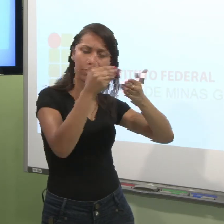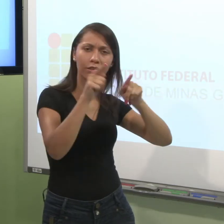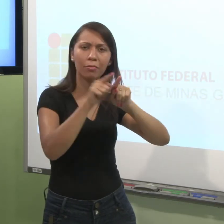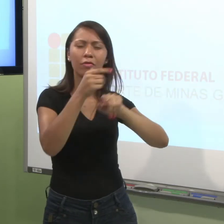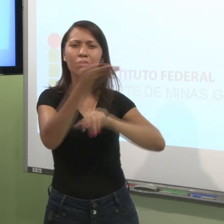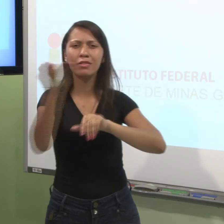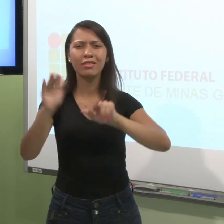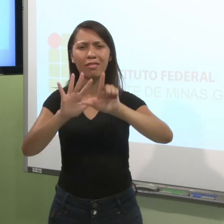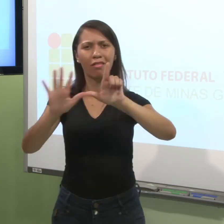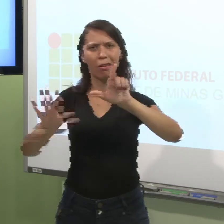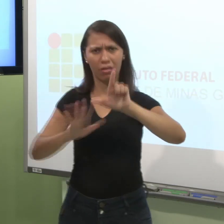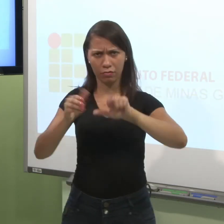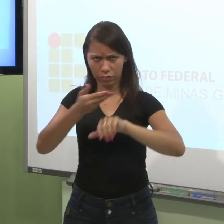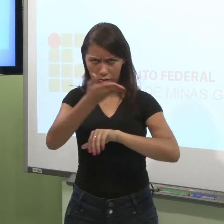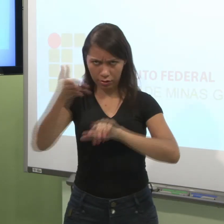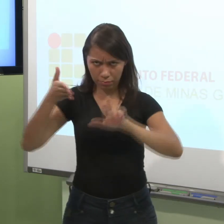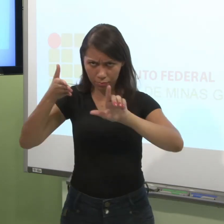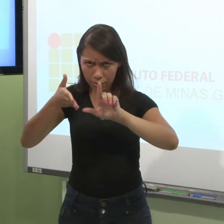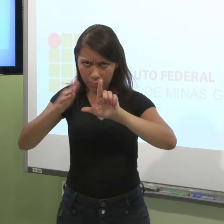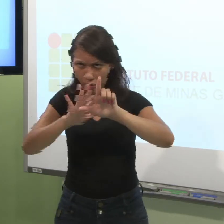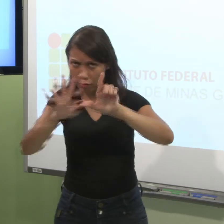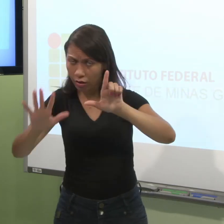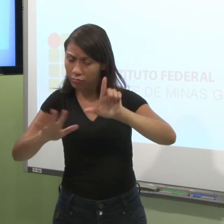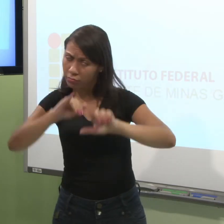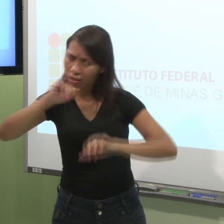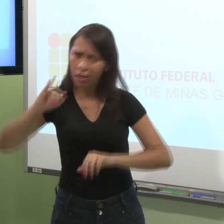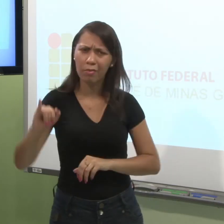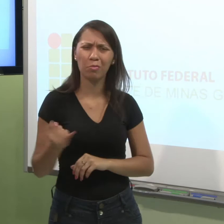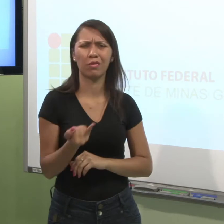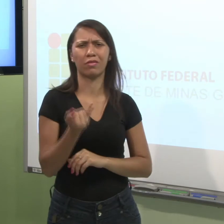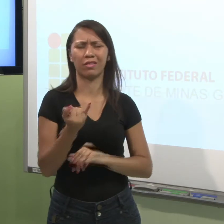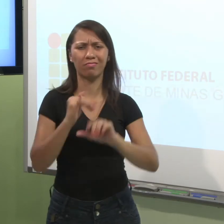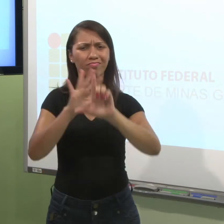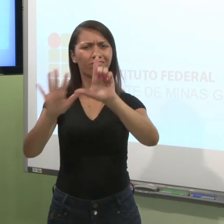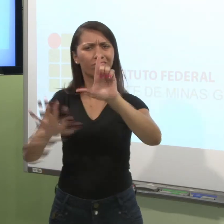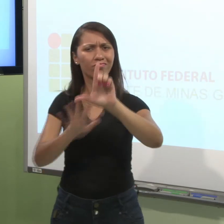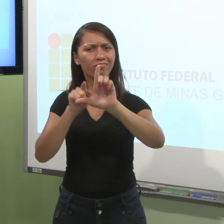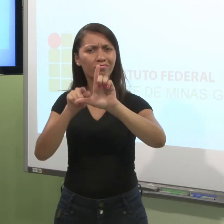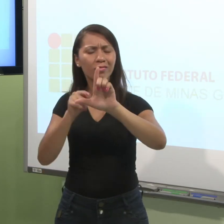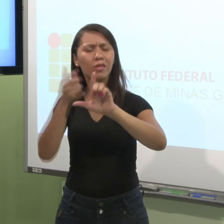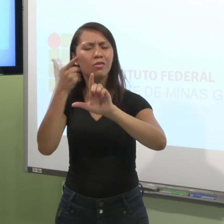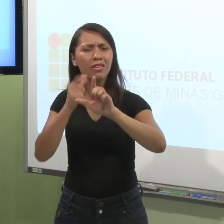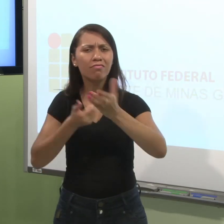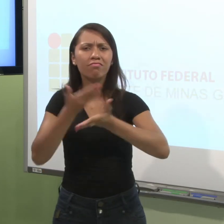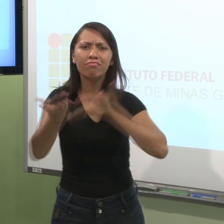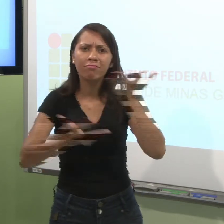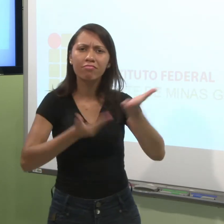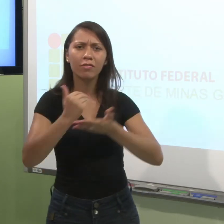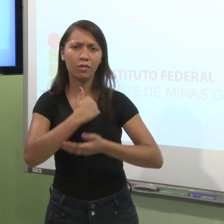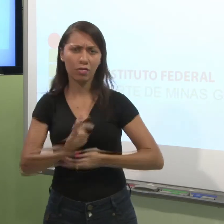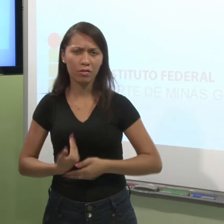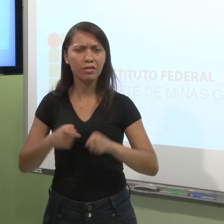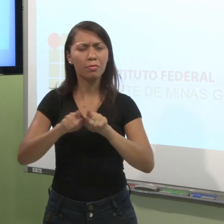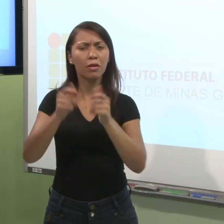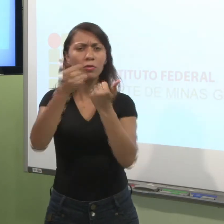estão acessando e participando? Aproveitem, pessoal. A sala virtual é o meio de interação com os colegas, tutores e